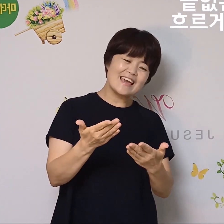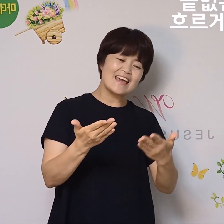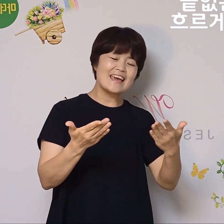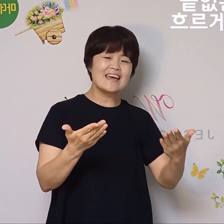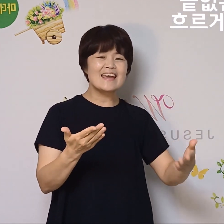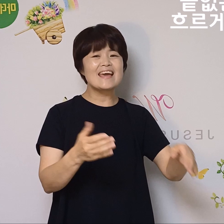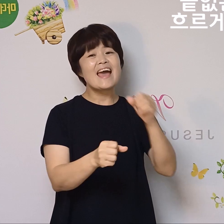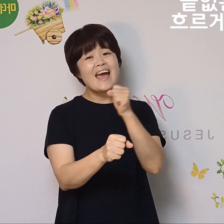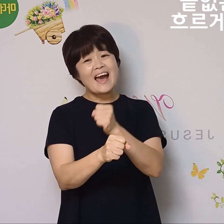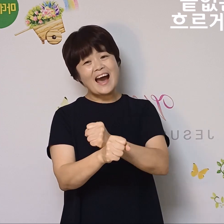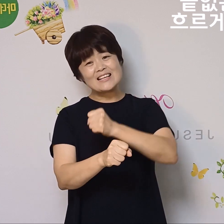흐르게